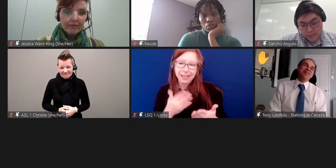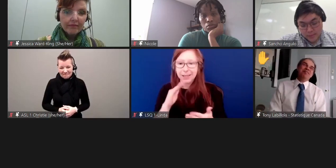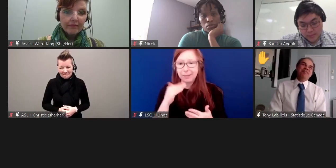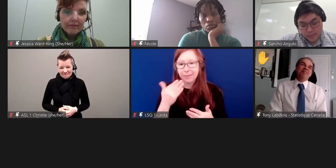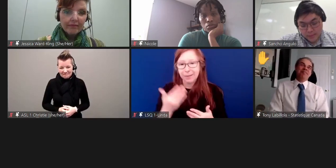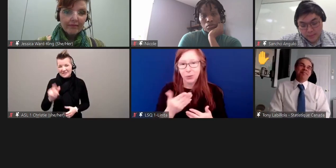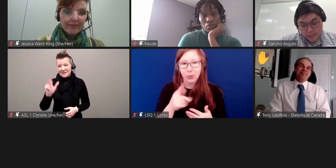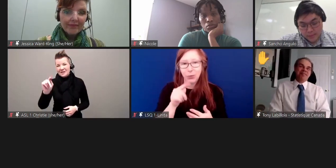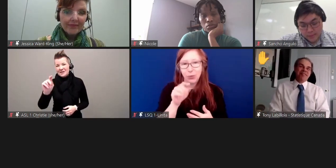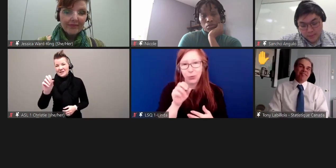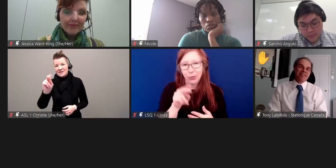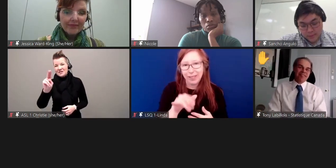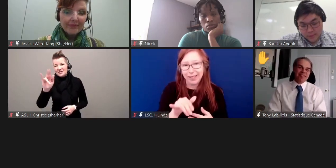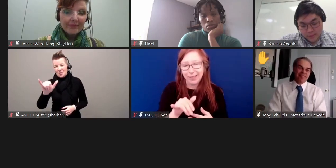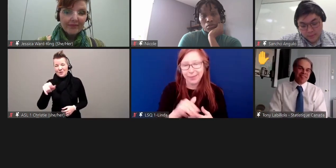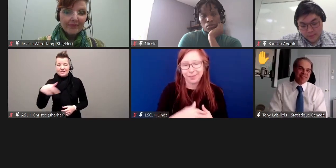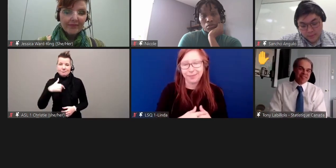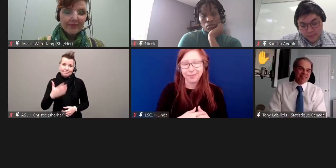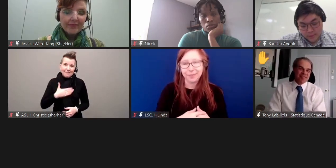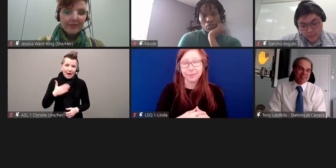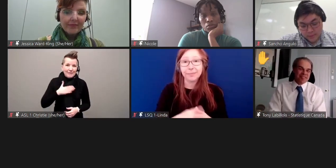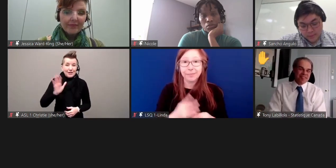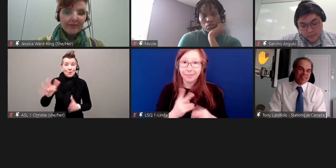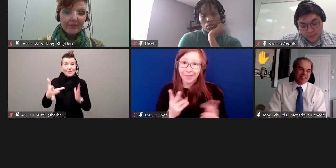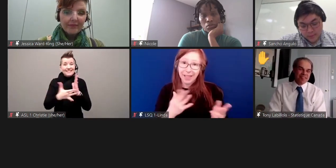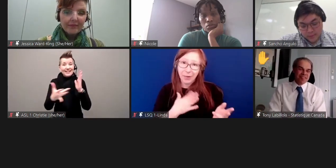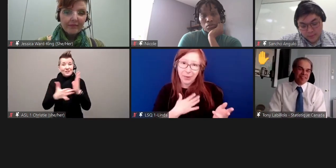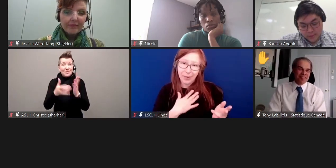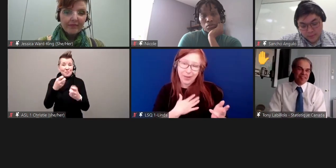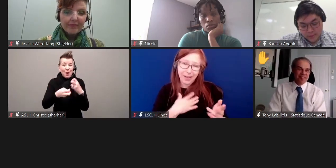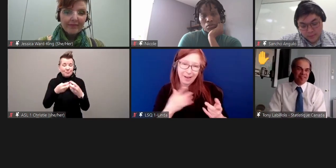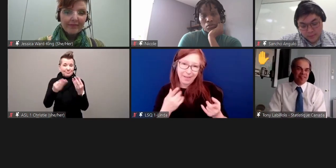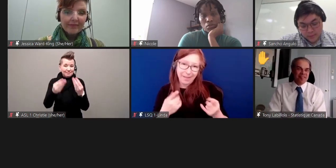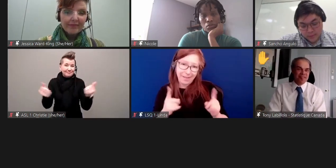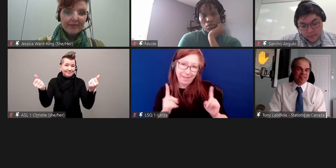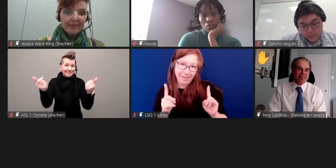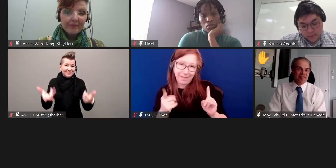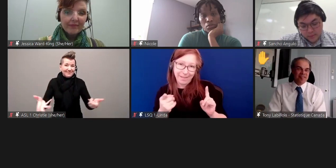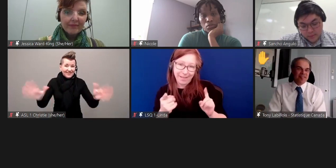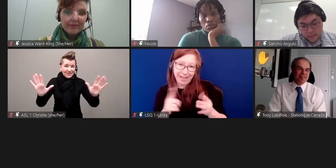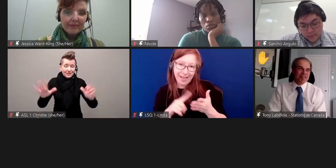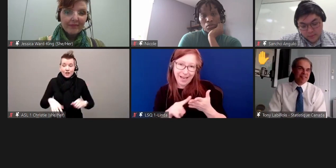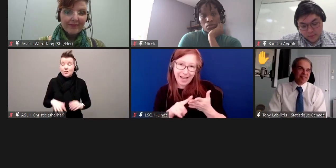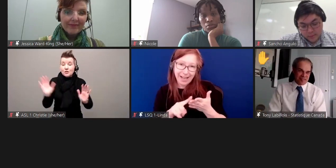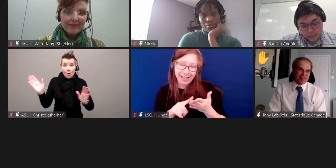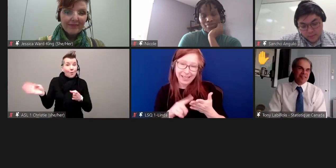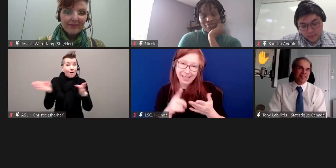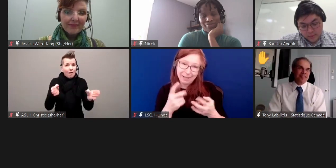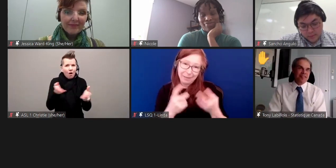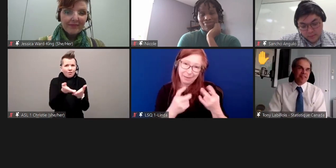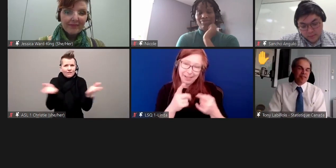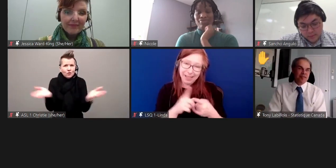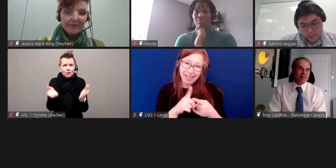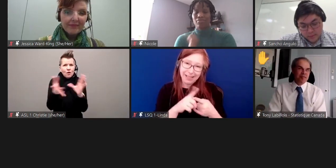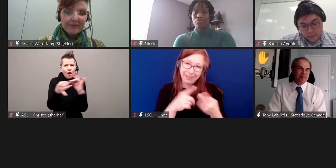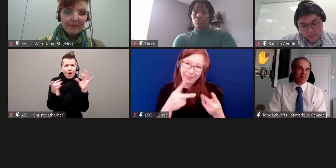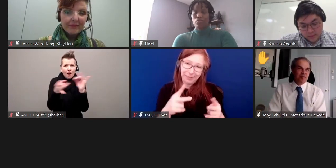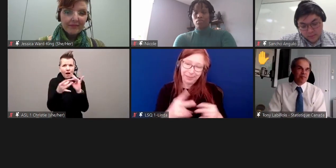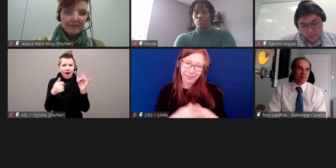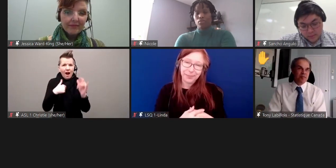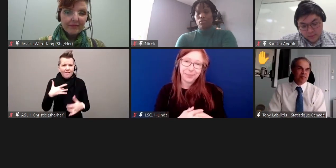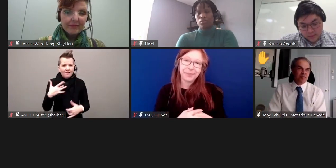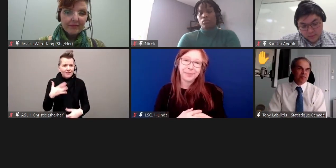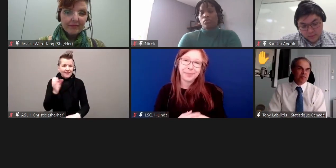Tony. Très content de voir que vous avez pu résoudre vos problèmes techniques.